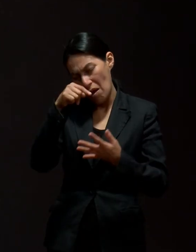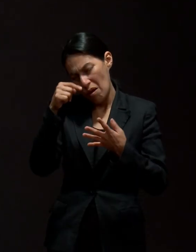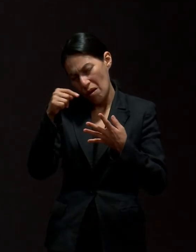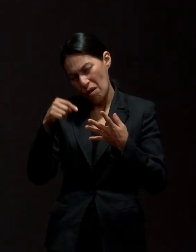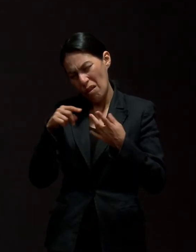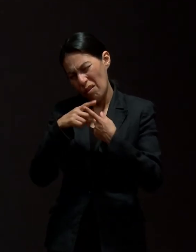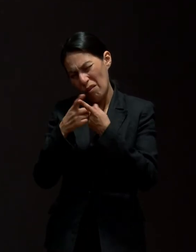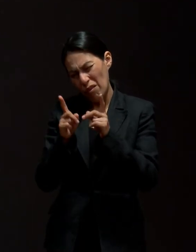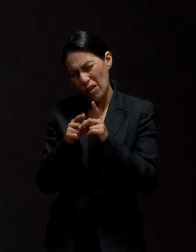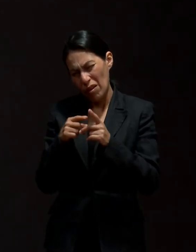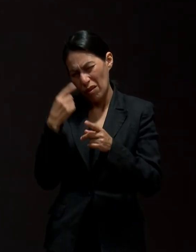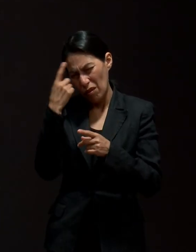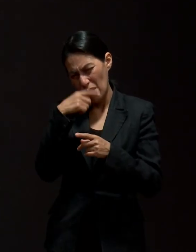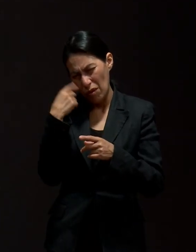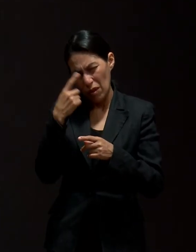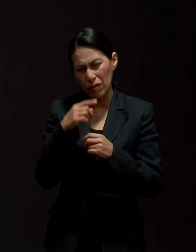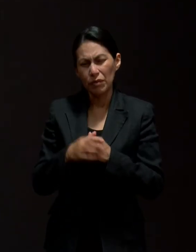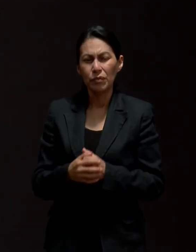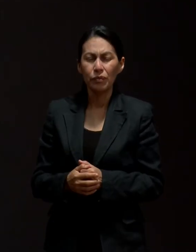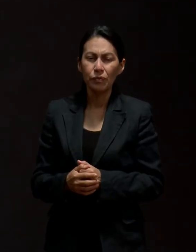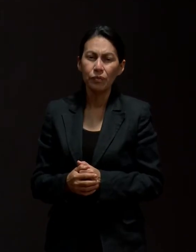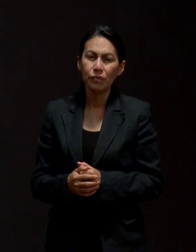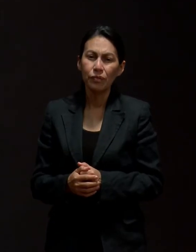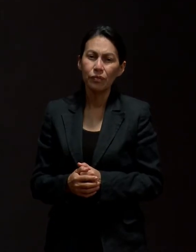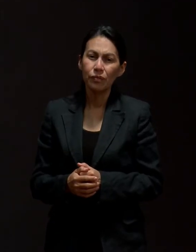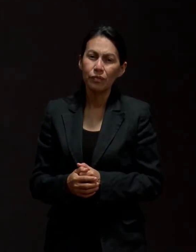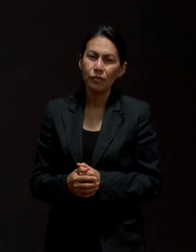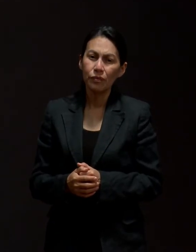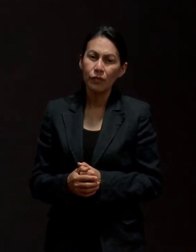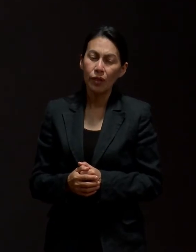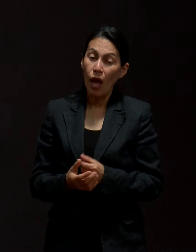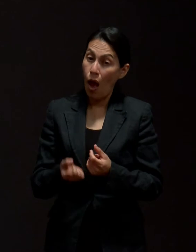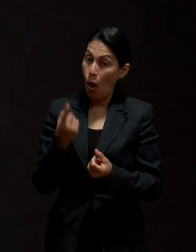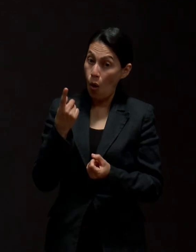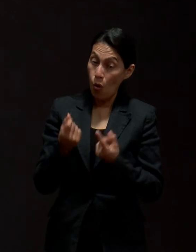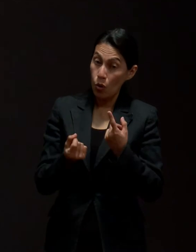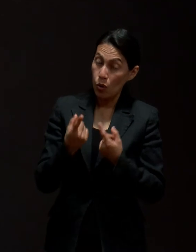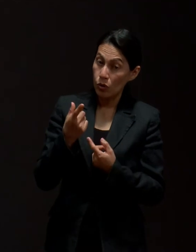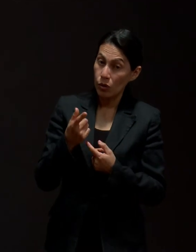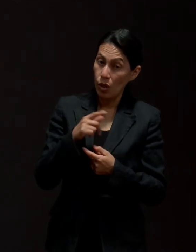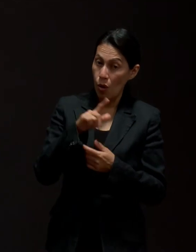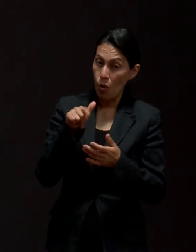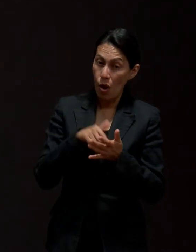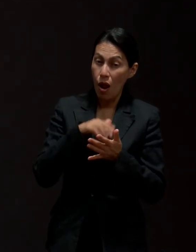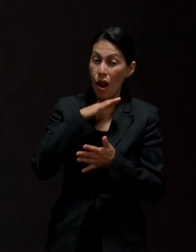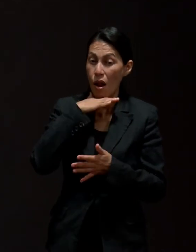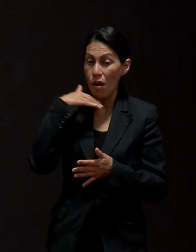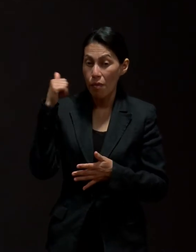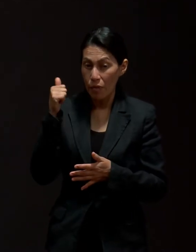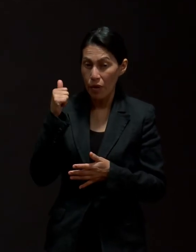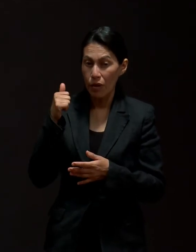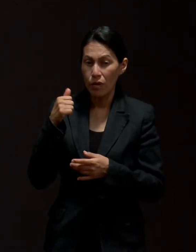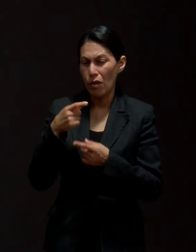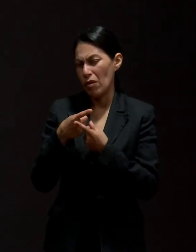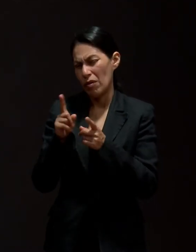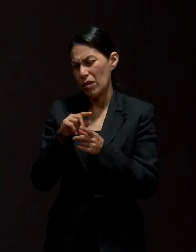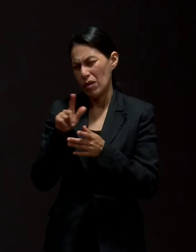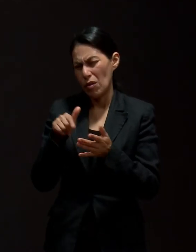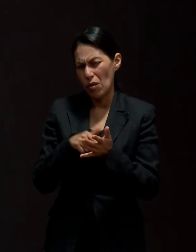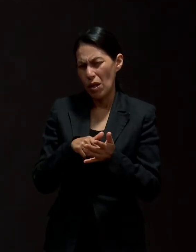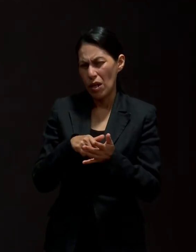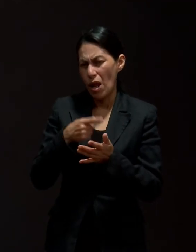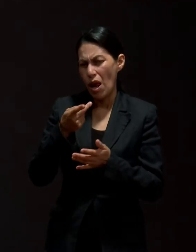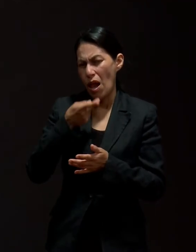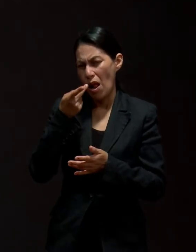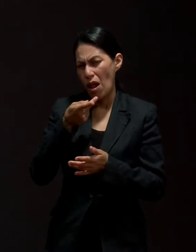Colombia, Perú. Ahí dicen las horas porque son, a veces nos han entrado personas de Alemania, Turquía o